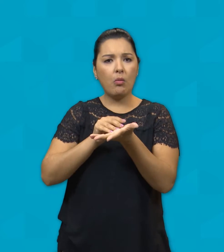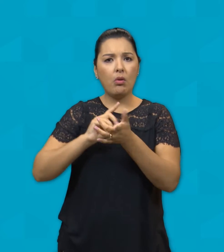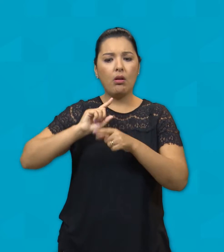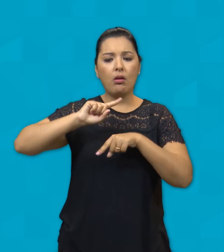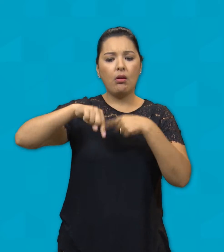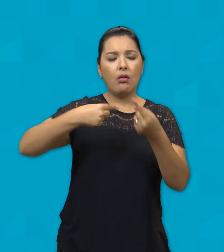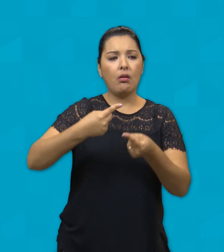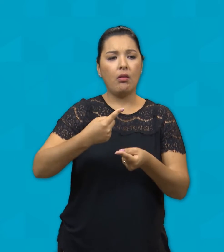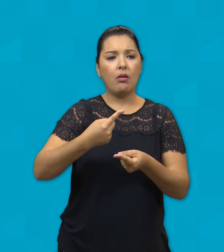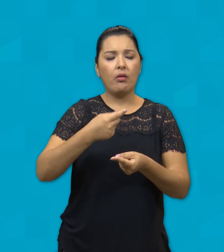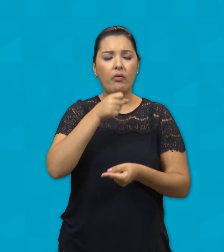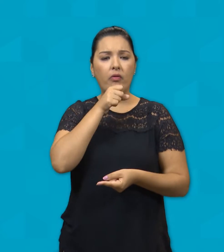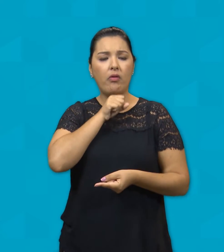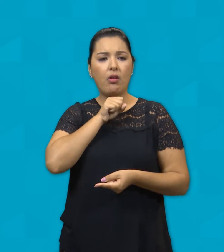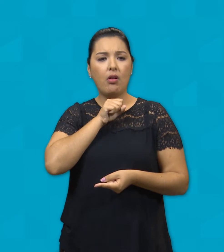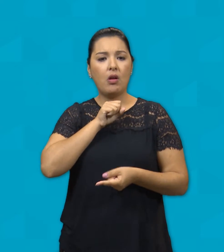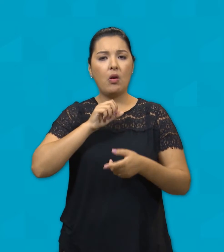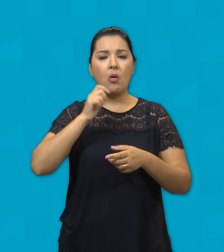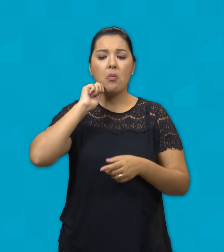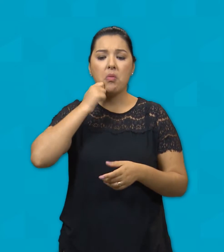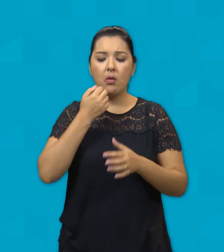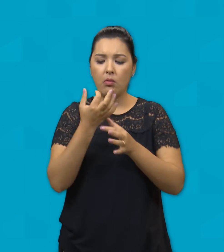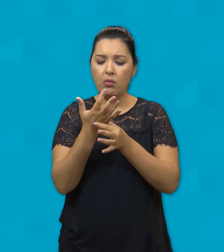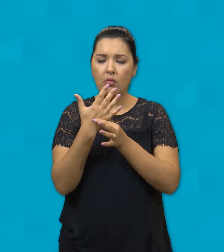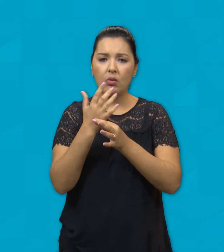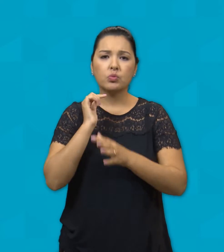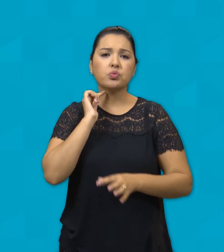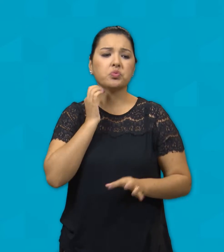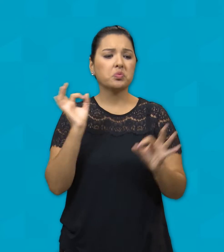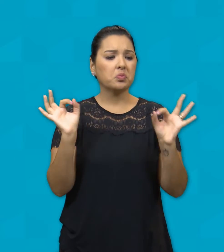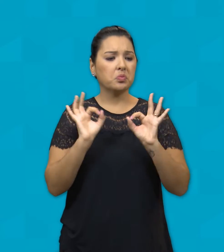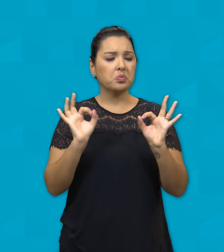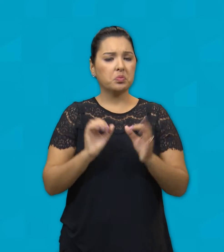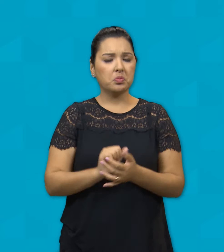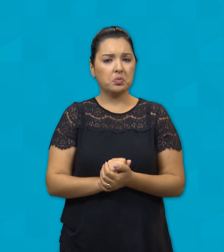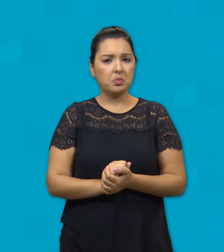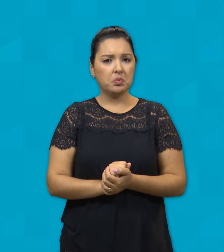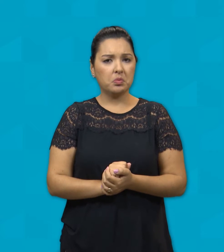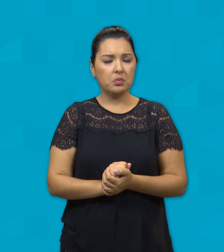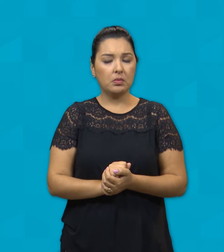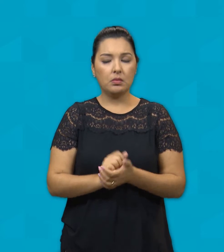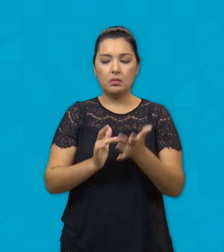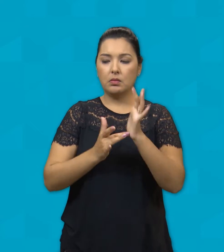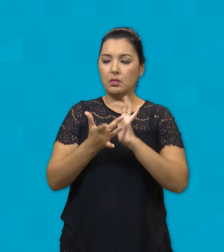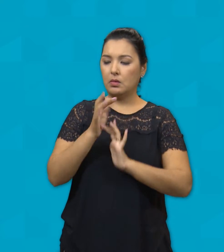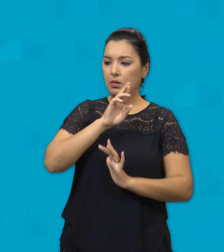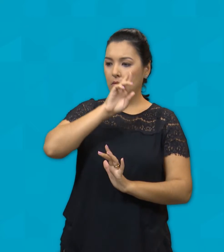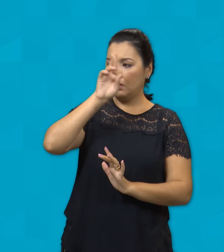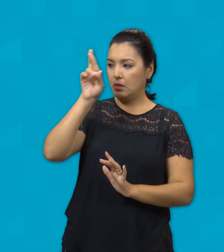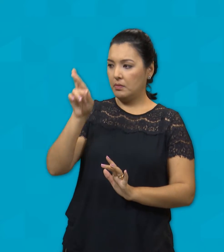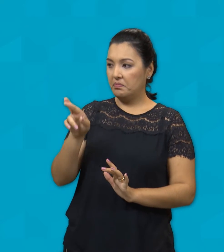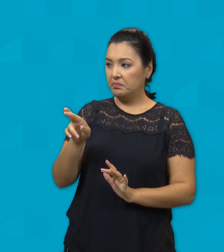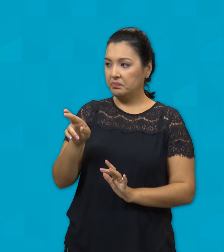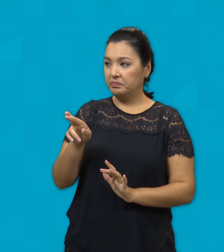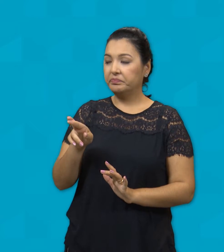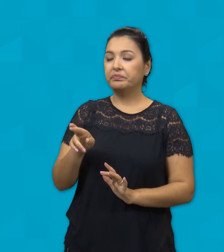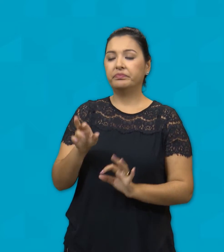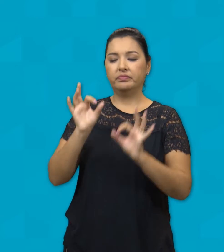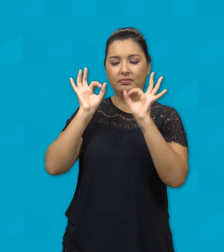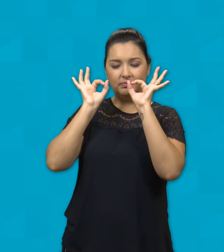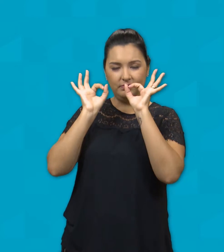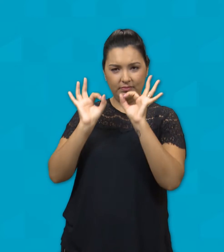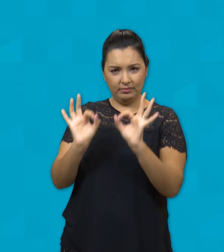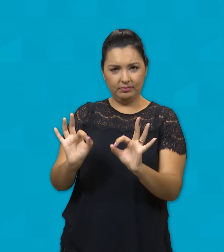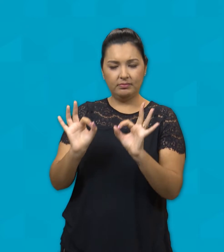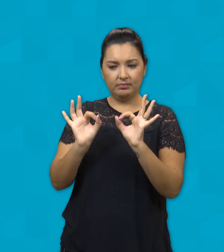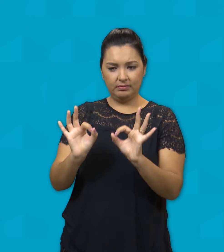antigos, mas comem o pão sem lavar as mãos? Jesus respondeu: bem profetizou Isaías